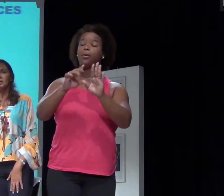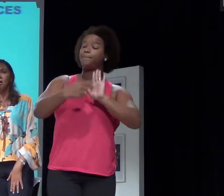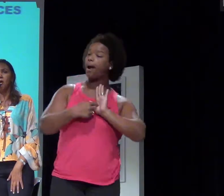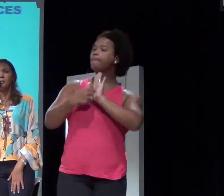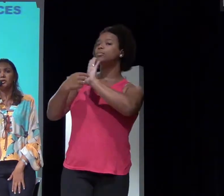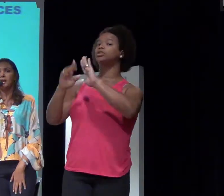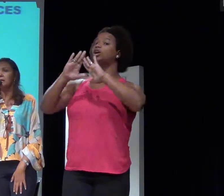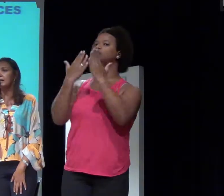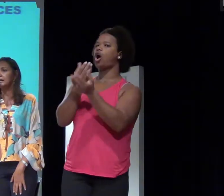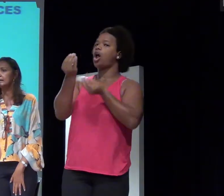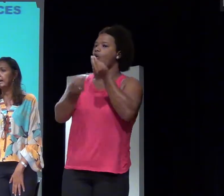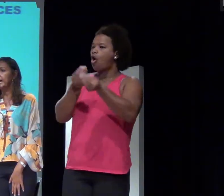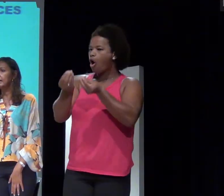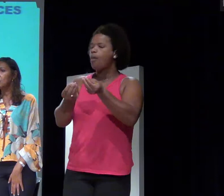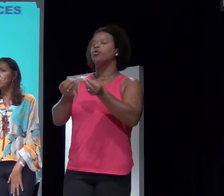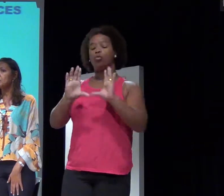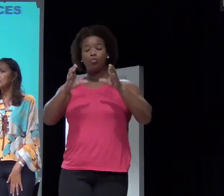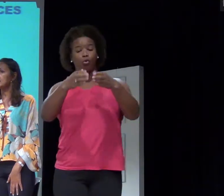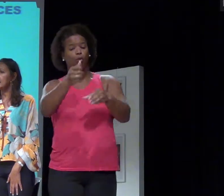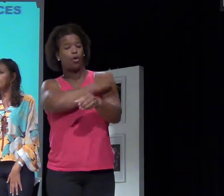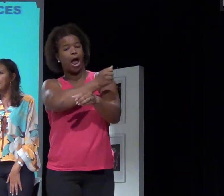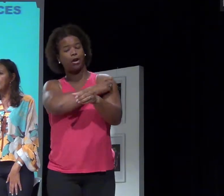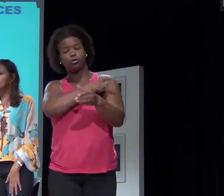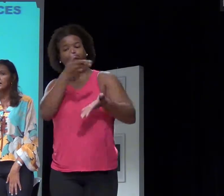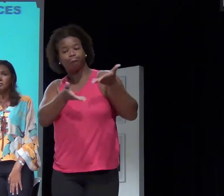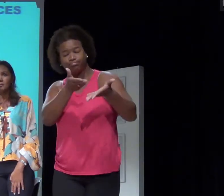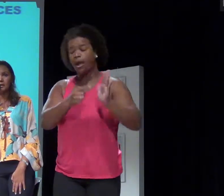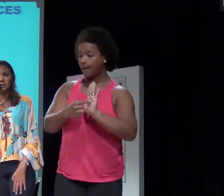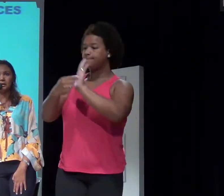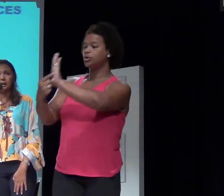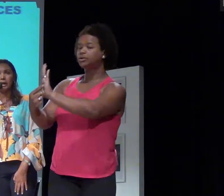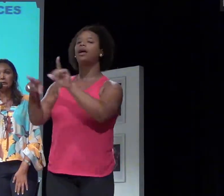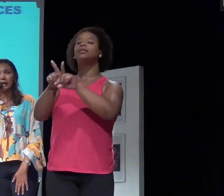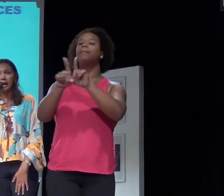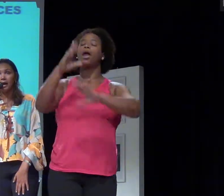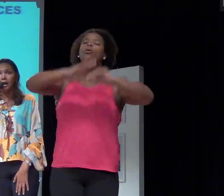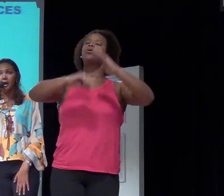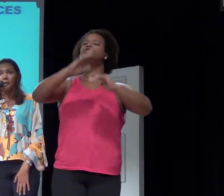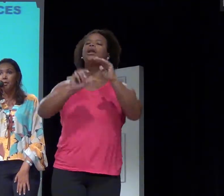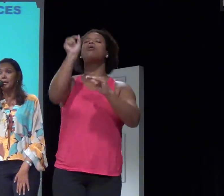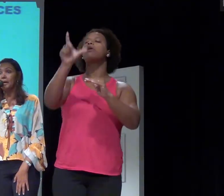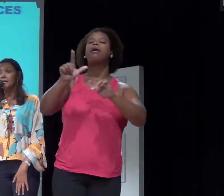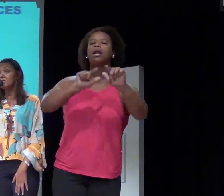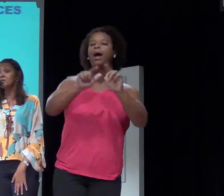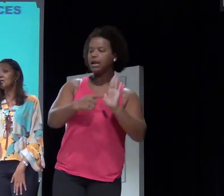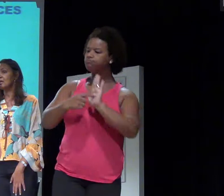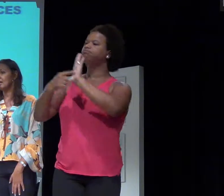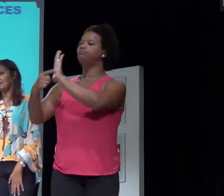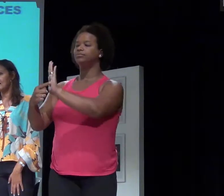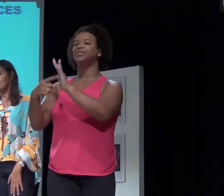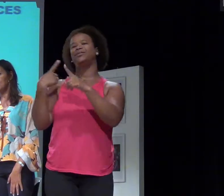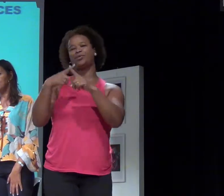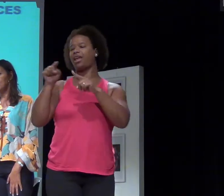da escola, mostrar a nossa clientela, como é o nosso trabalho, quem são as pessoas que trabalham lá, porque eles estão